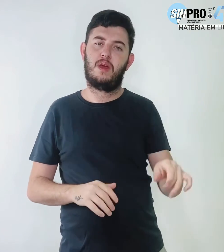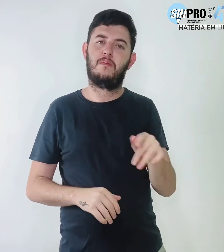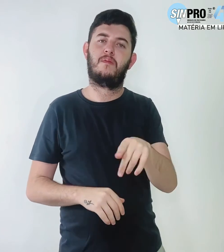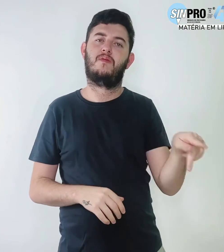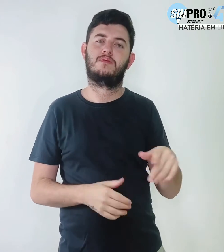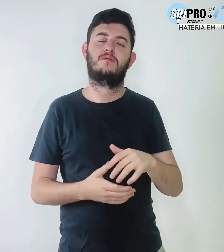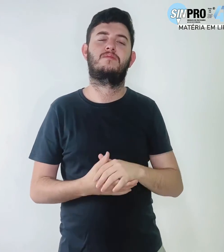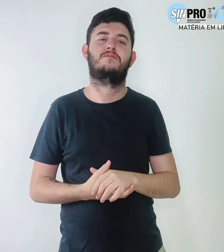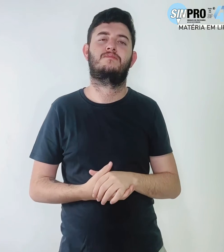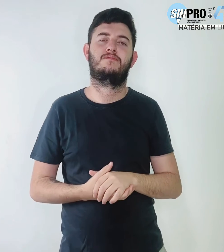pesquisador.